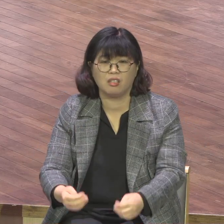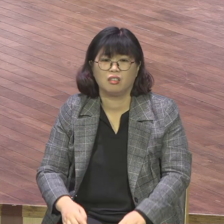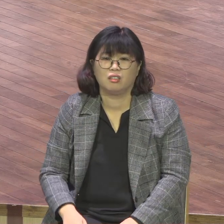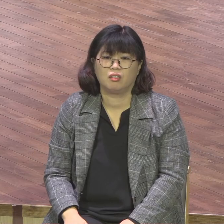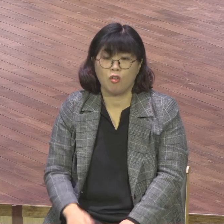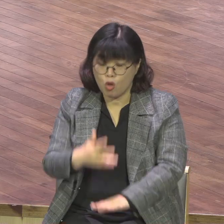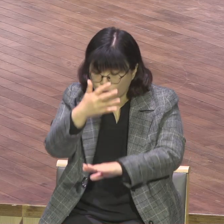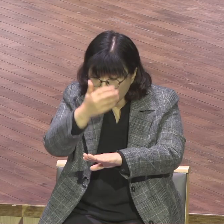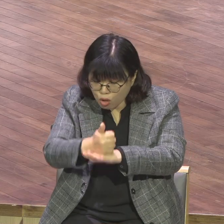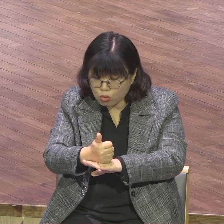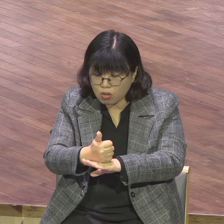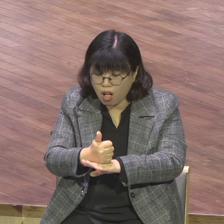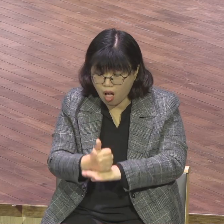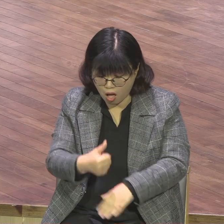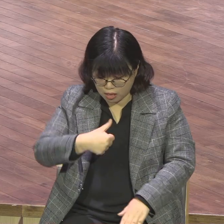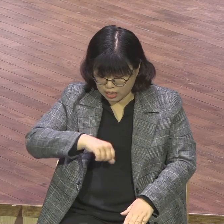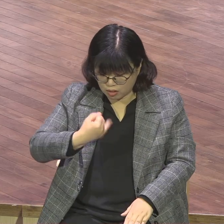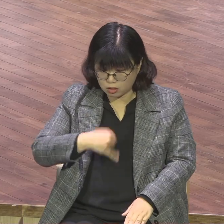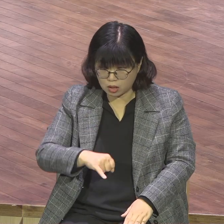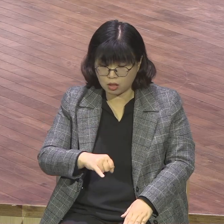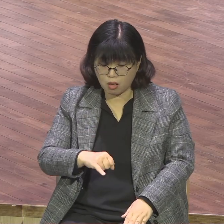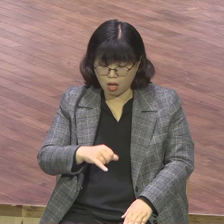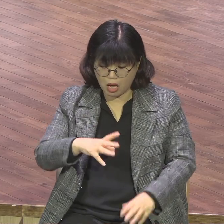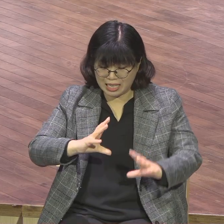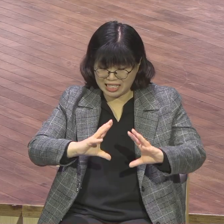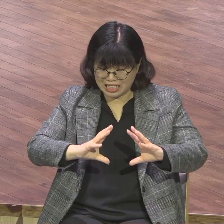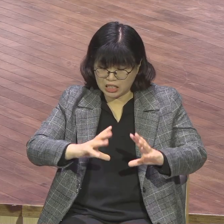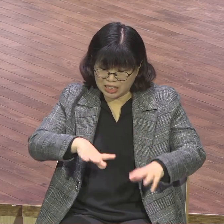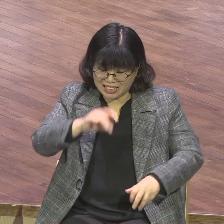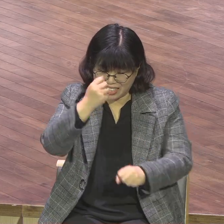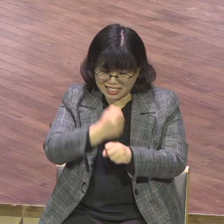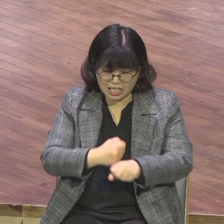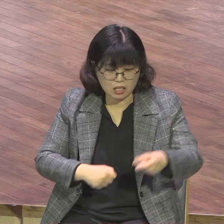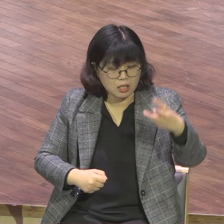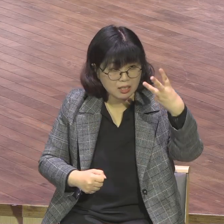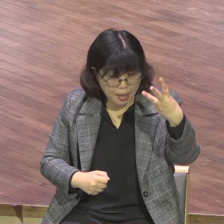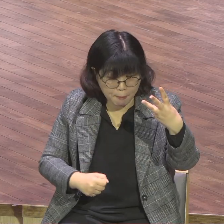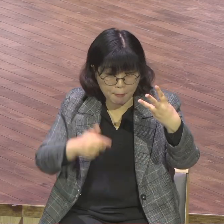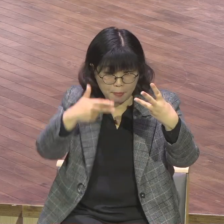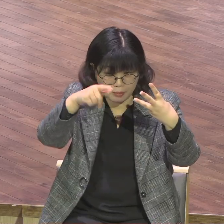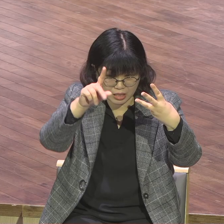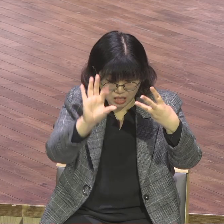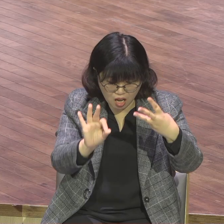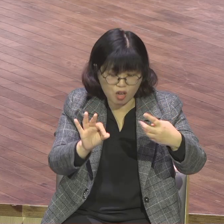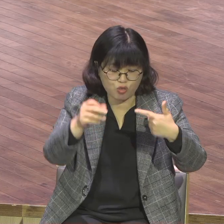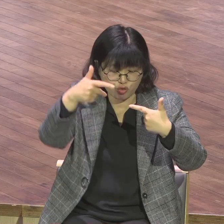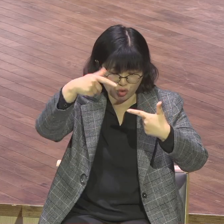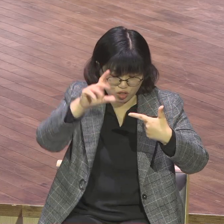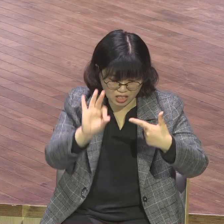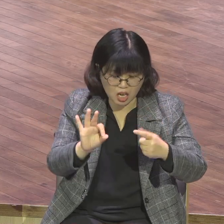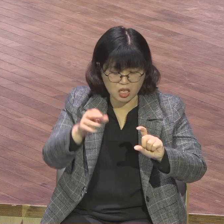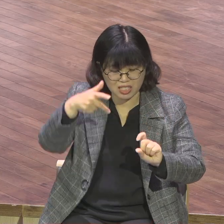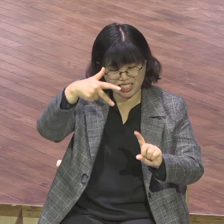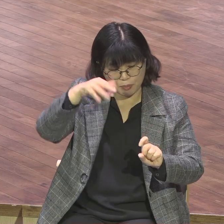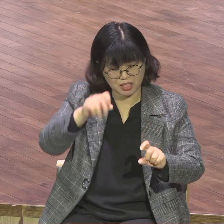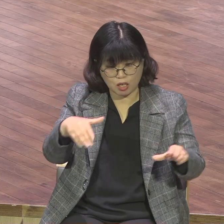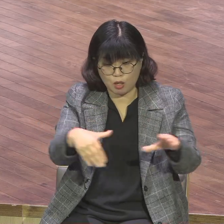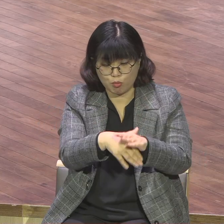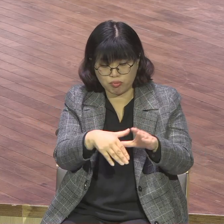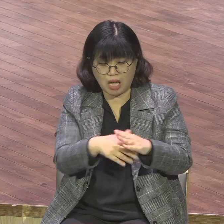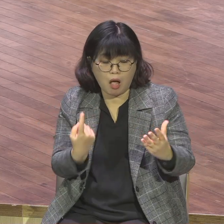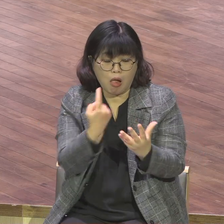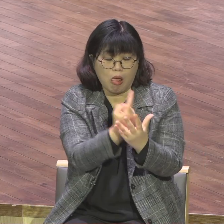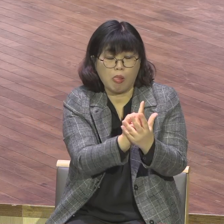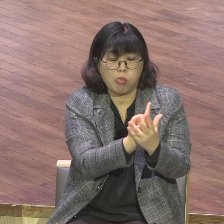그래서 우리가 영적 파수망대의 역할을 잘해야 됩니다. 무엇보다도 우리가 다른 이